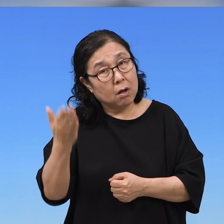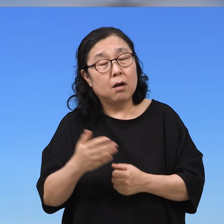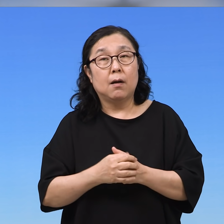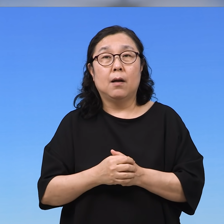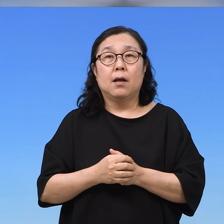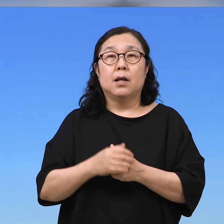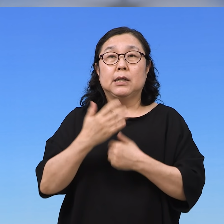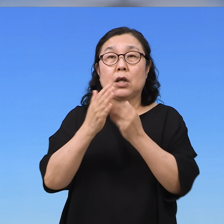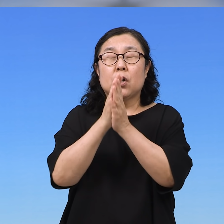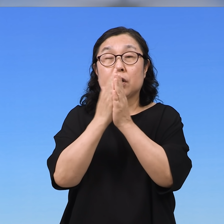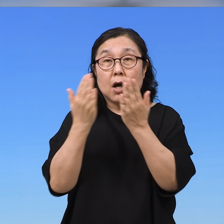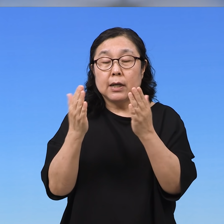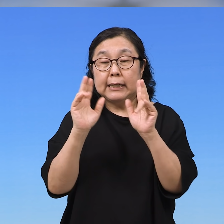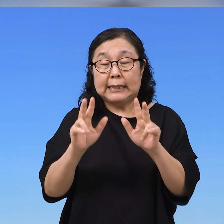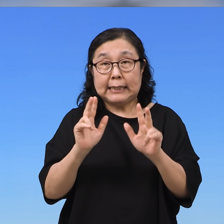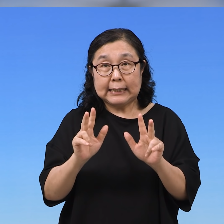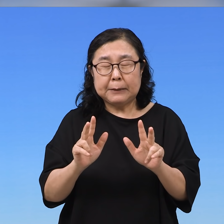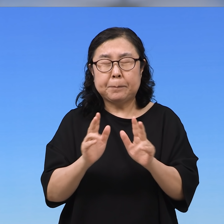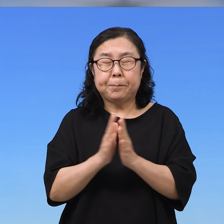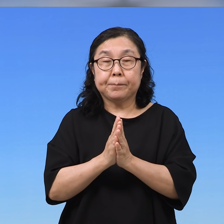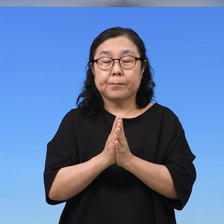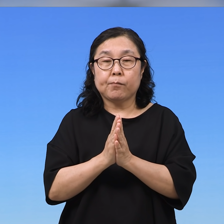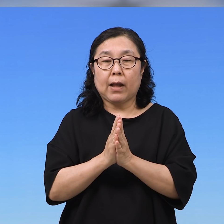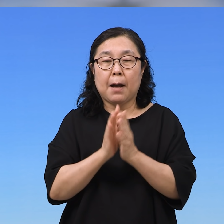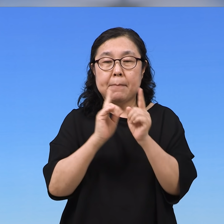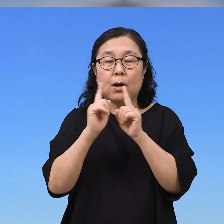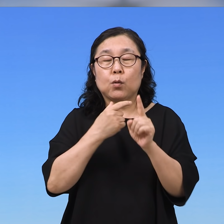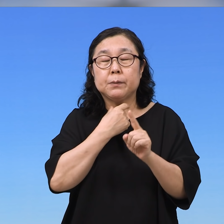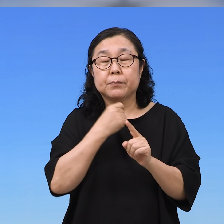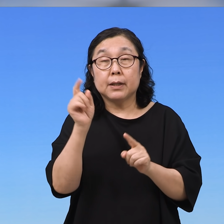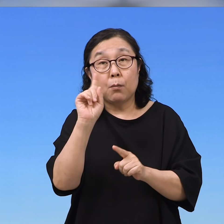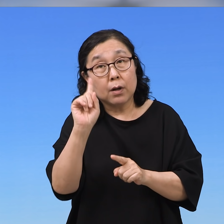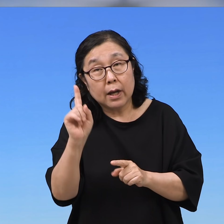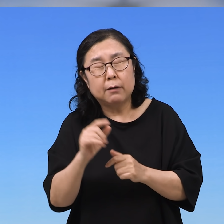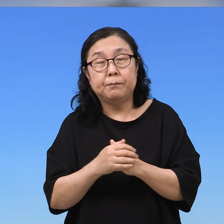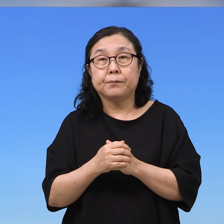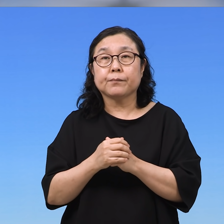이제 성경이 의도적으로 지금 기록하고 있는 포인트가 뭡니까?